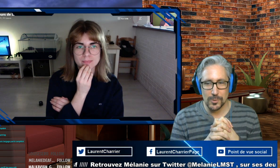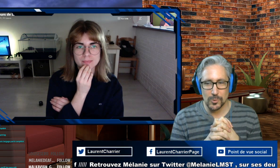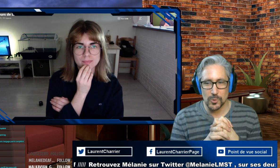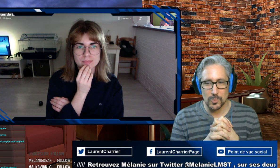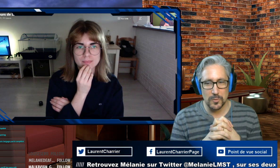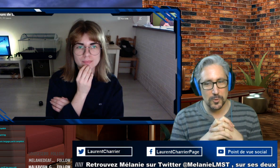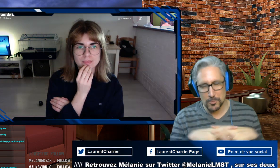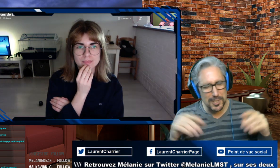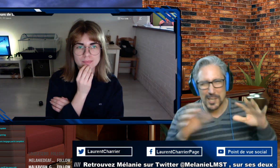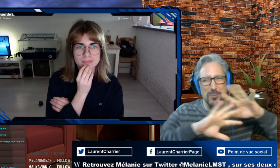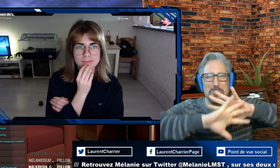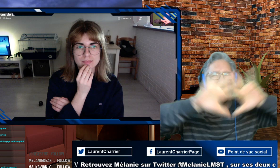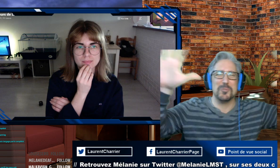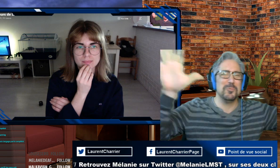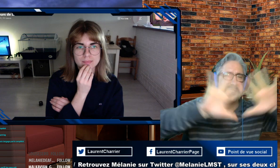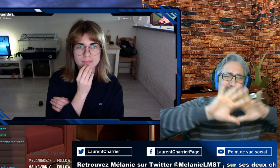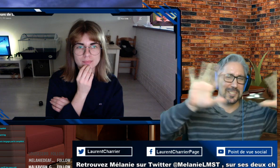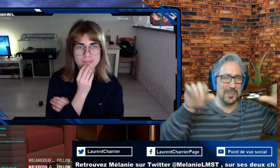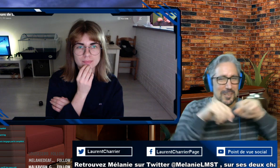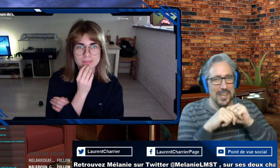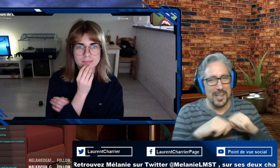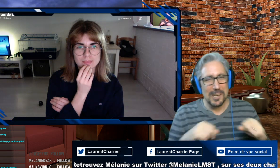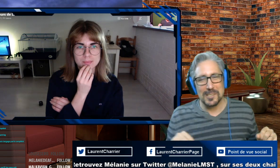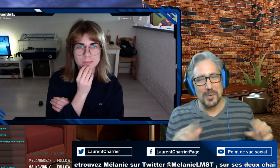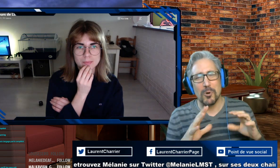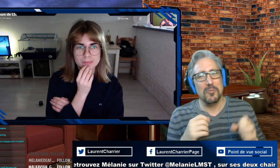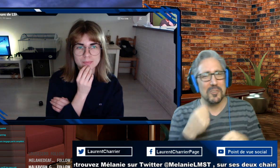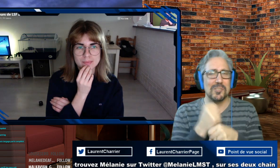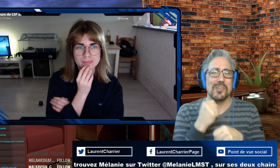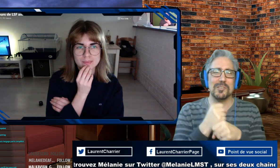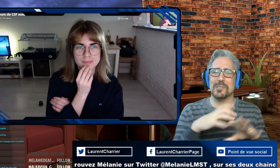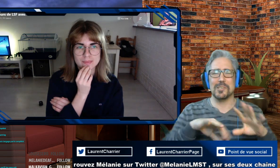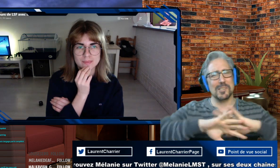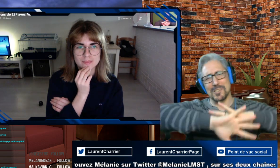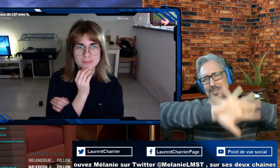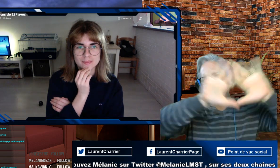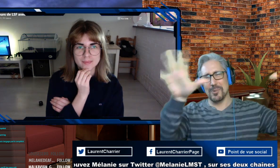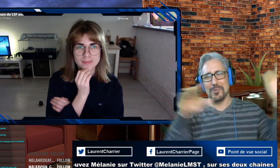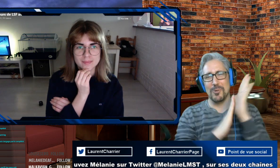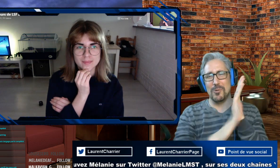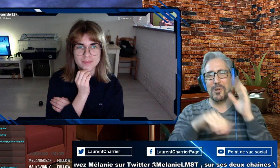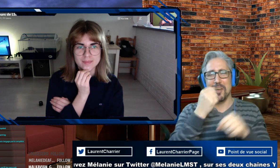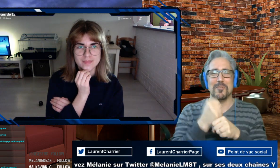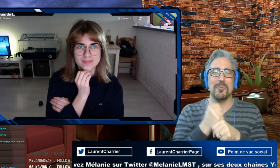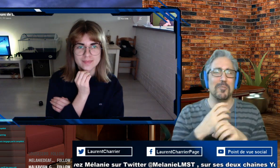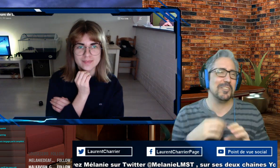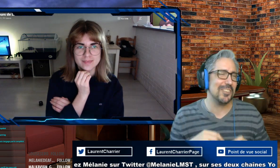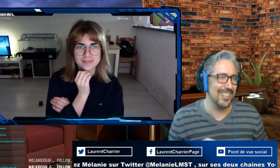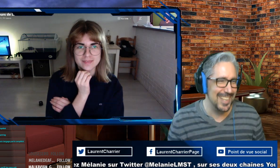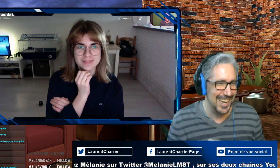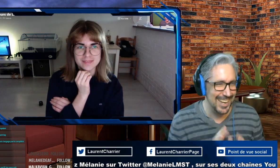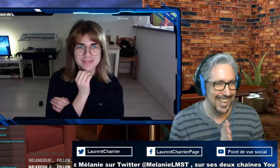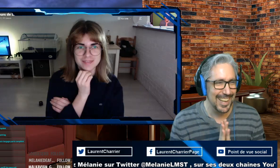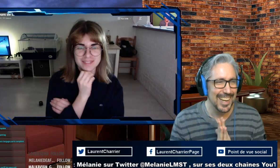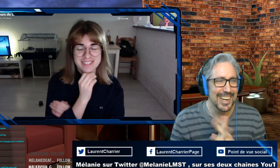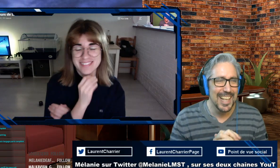Donc, ce sont des follows. Oui, il y a tout, il y a tout. C'est style. C'est professionnel. C'est vraiment le live